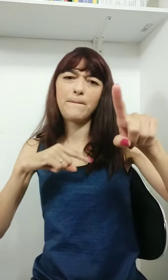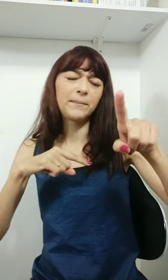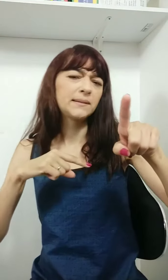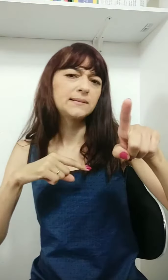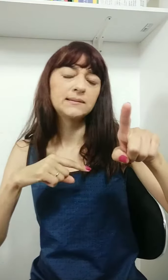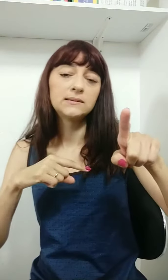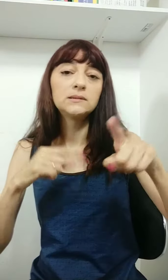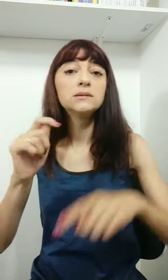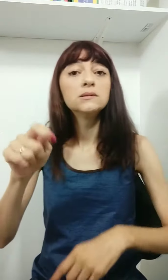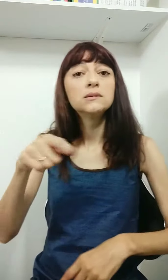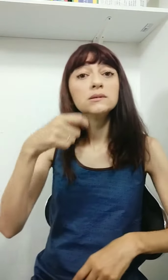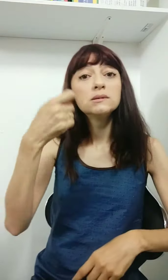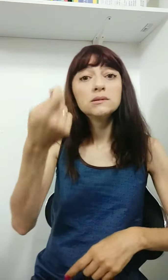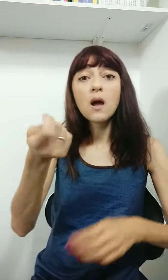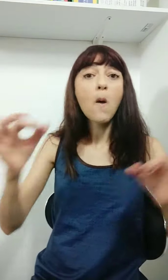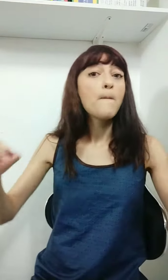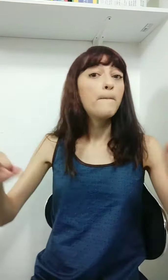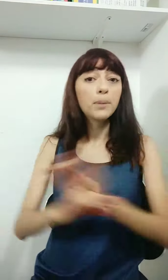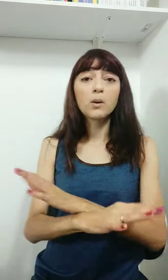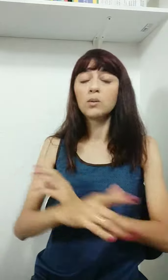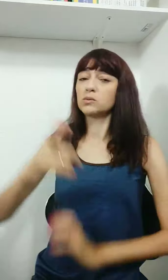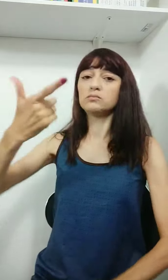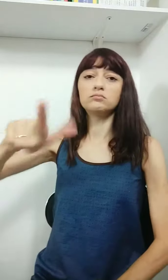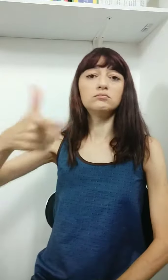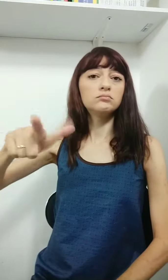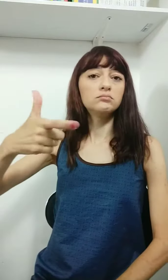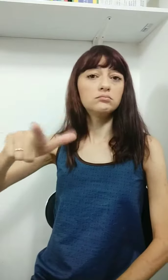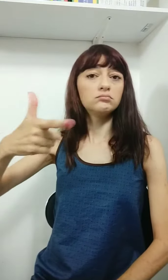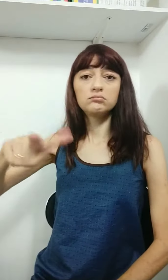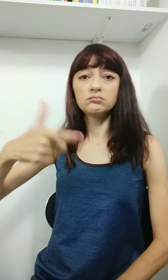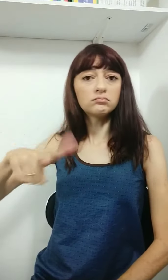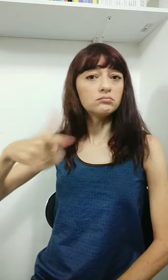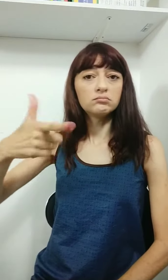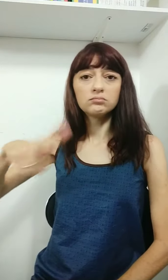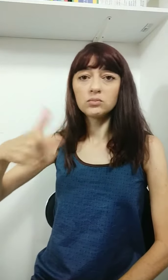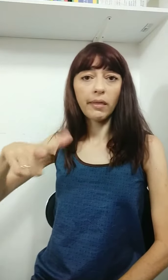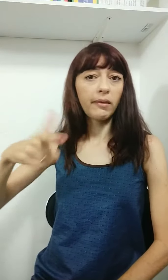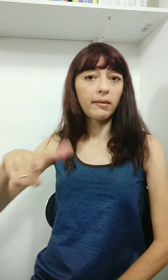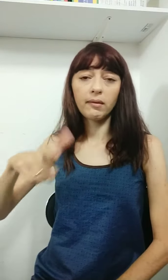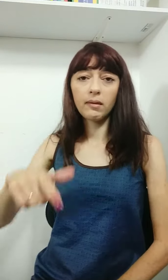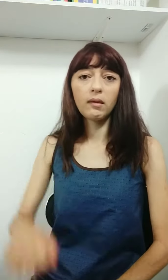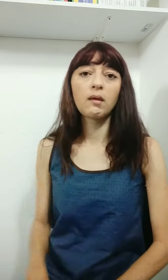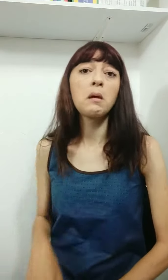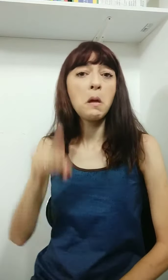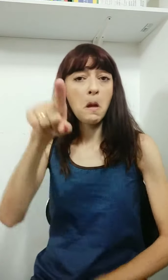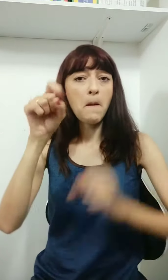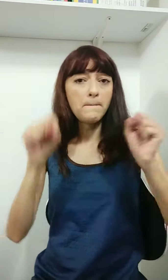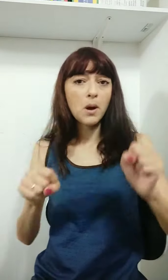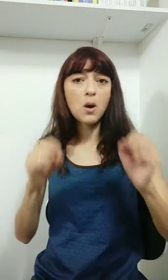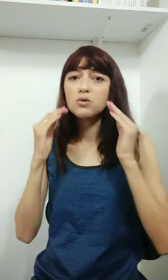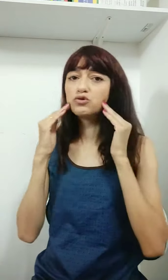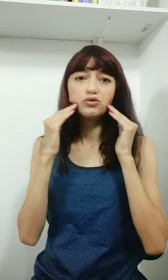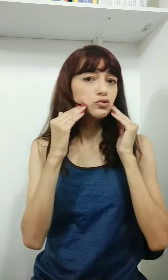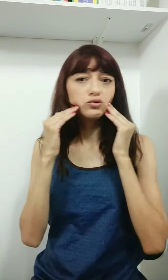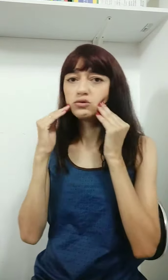gente. Não é da Libras isso, tá? Já existe um sinal para não tem, que é esse. Então não é necessário que você faça o sinal de